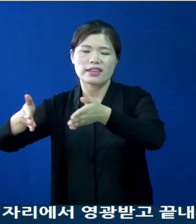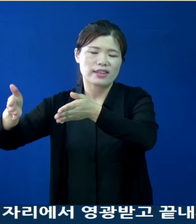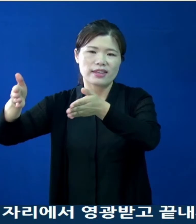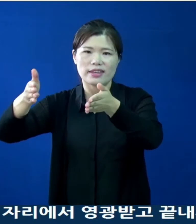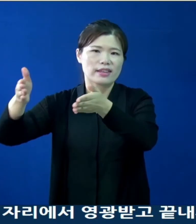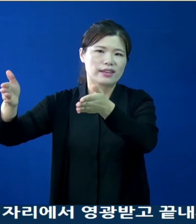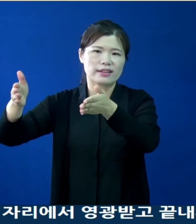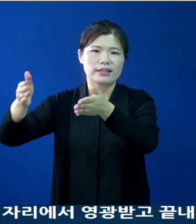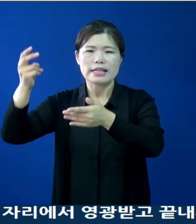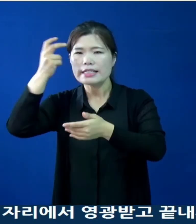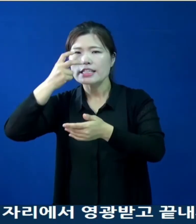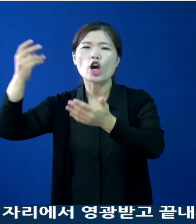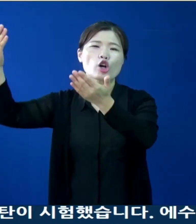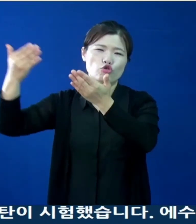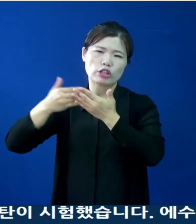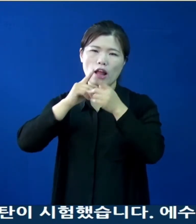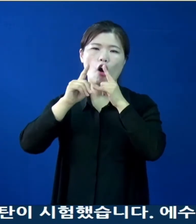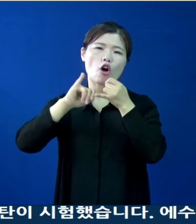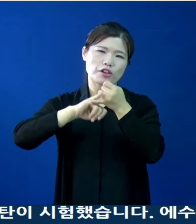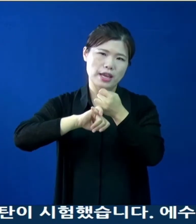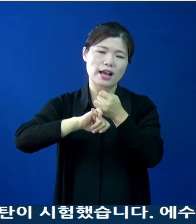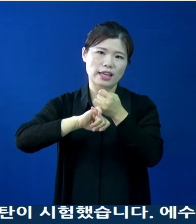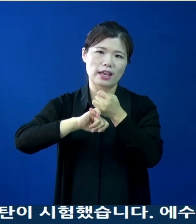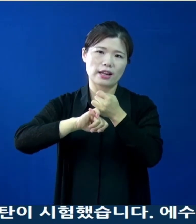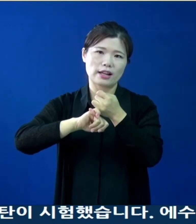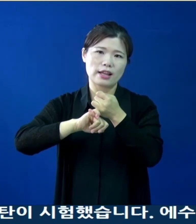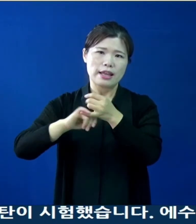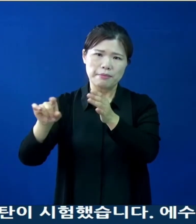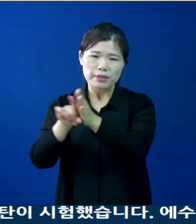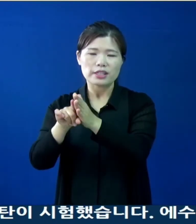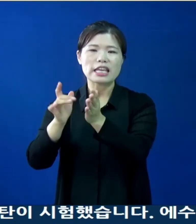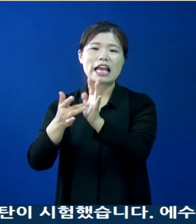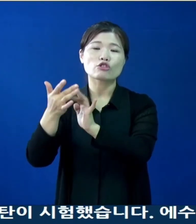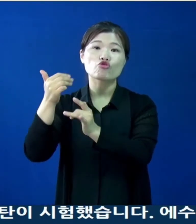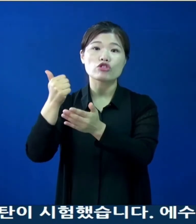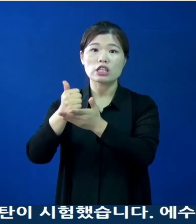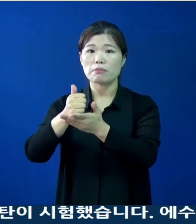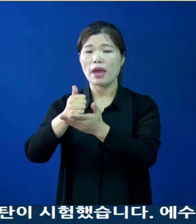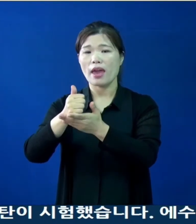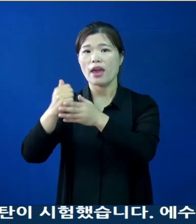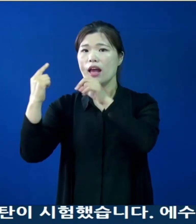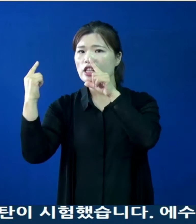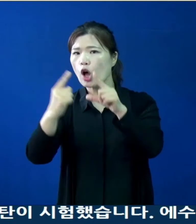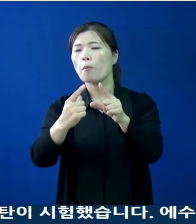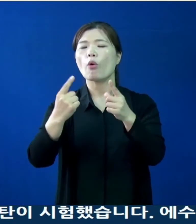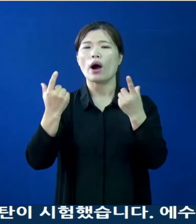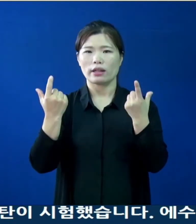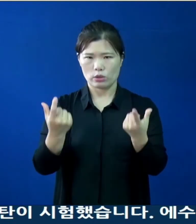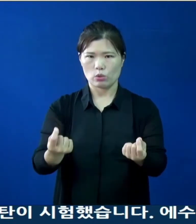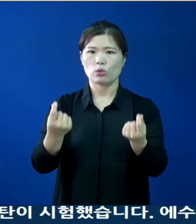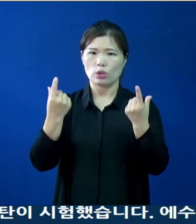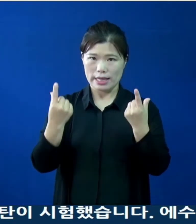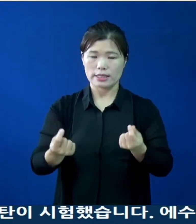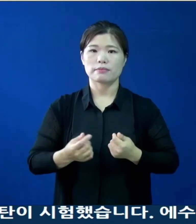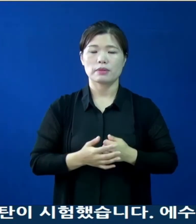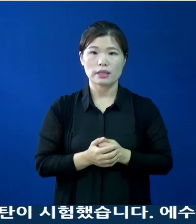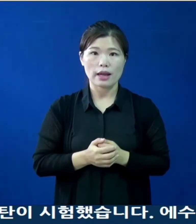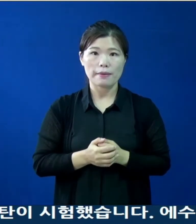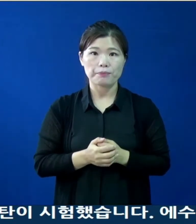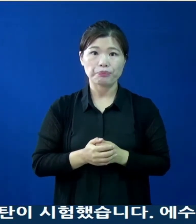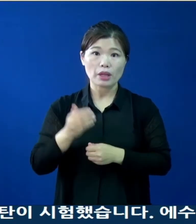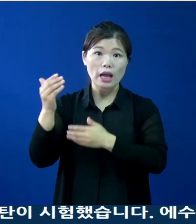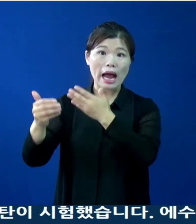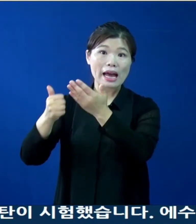지켜주시리라는 언약에 근거한 예수님의 선포였다, 이렇게 볼 수 있는 것이죠.